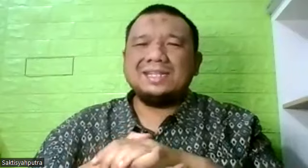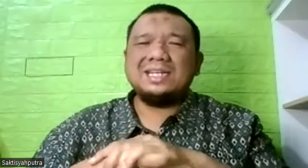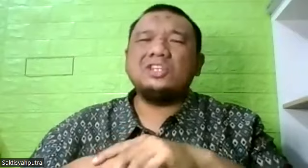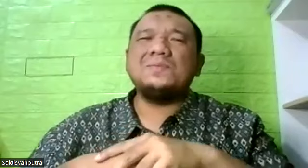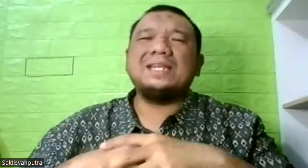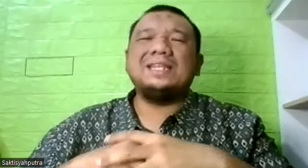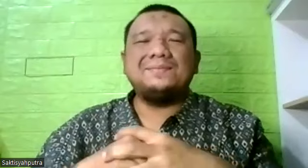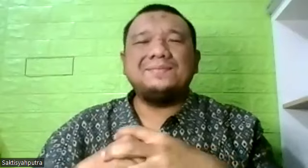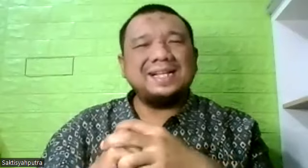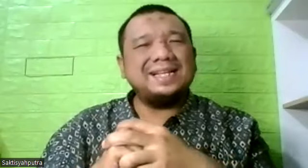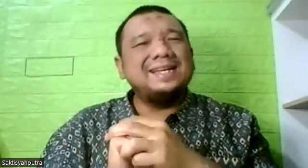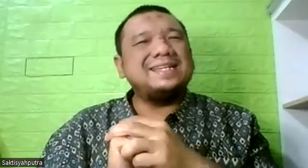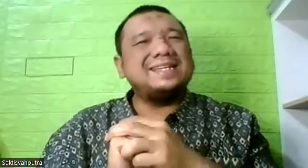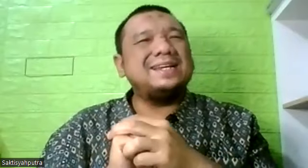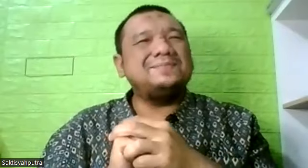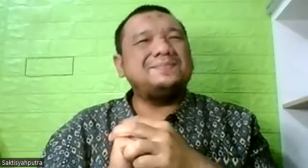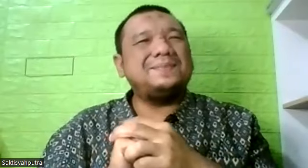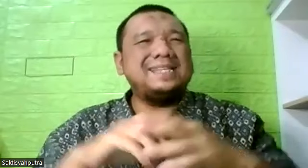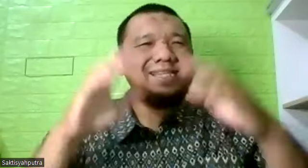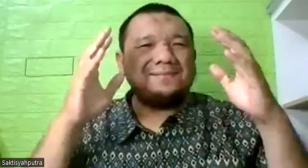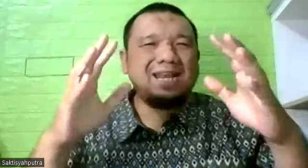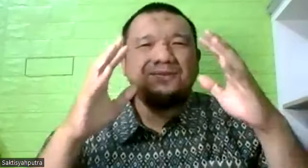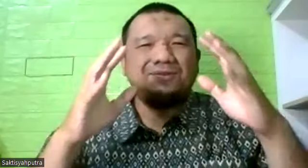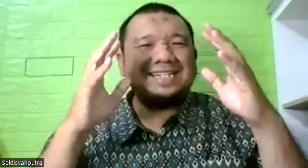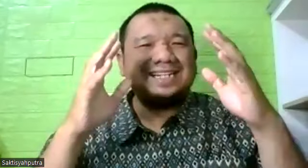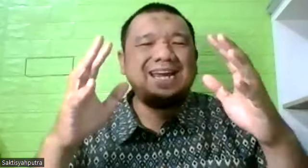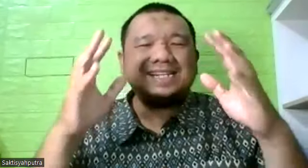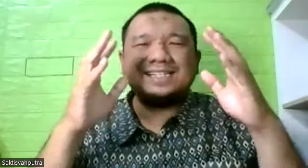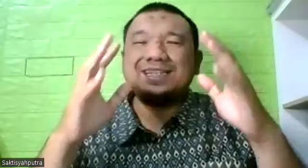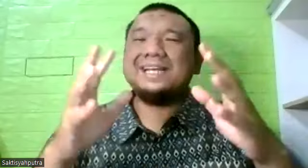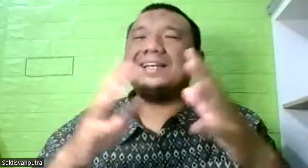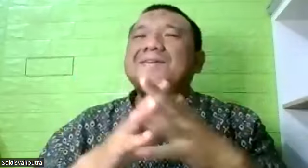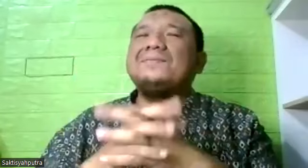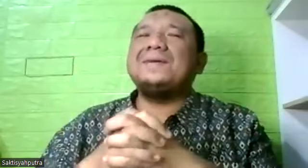Sakti Nabil jangan lupa subscribe buat like share comment